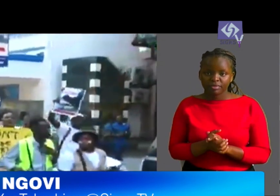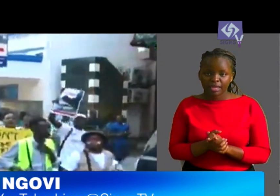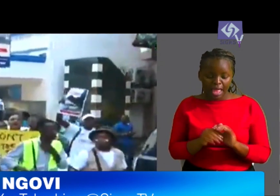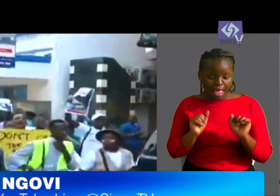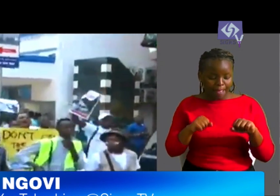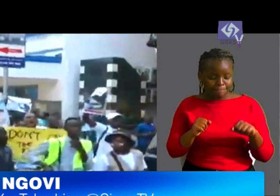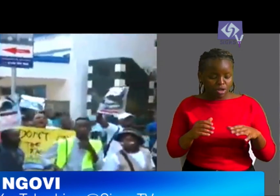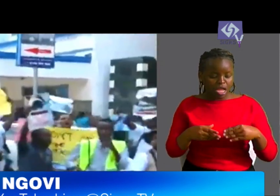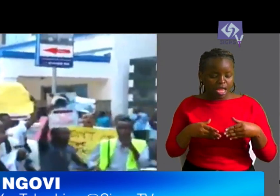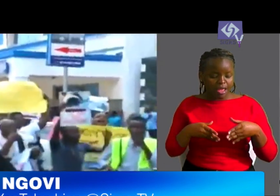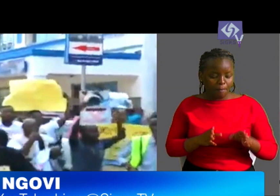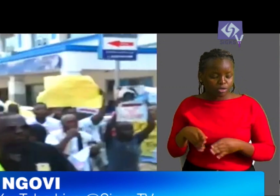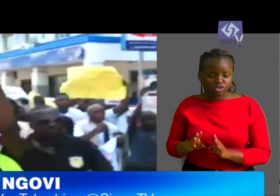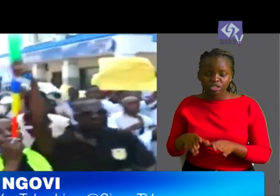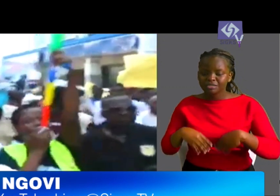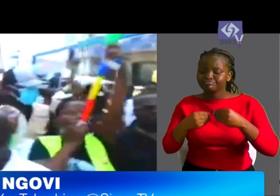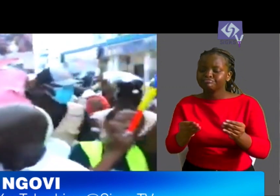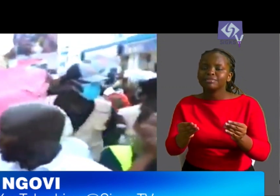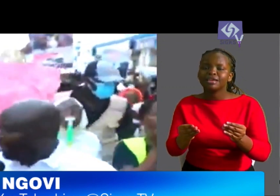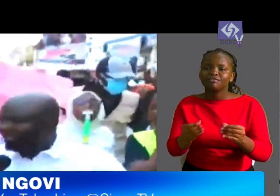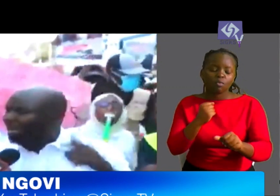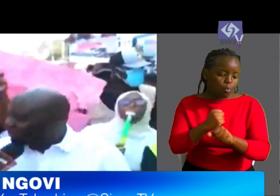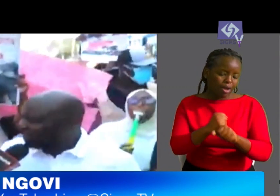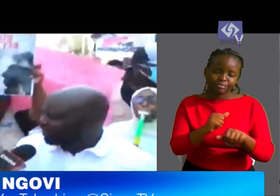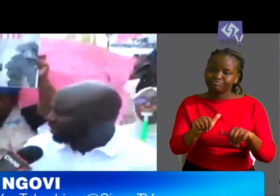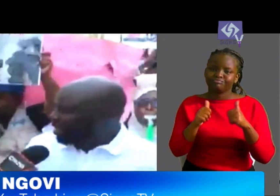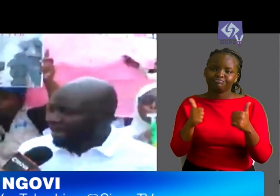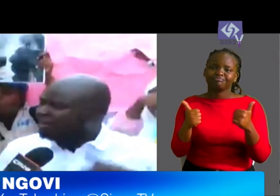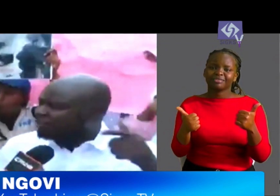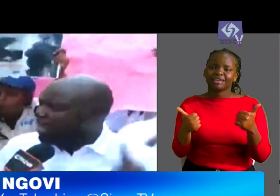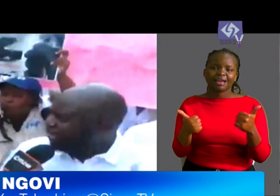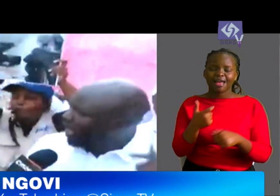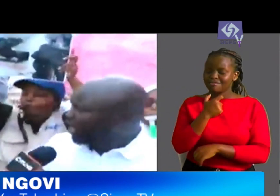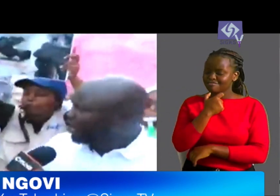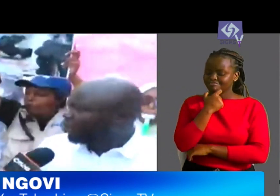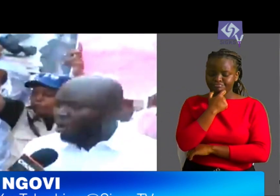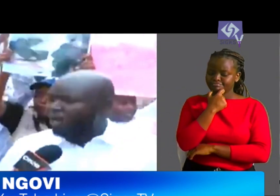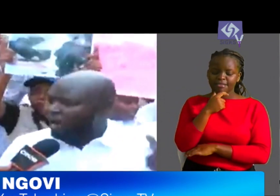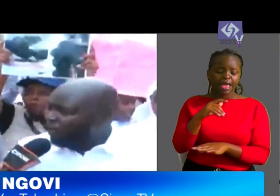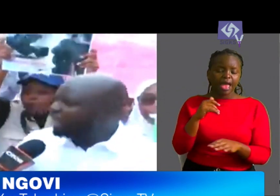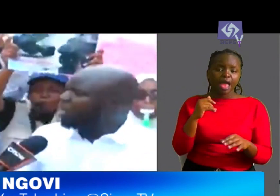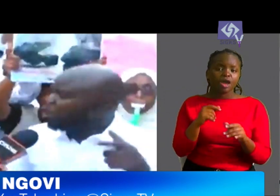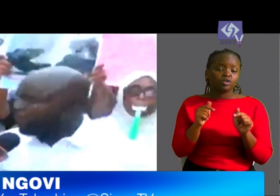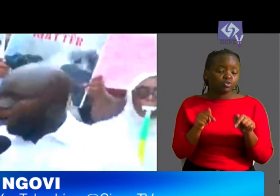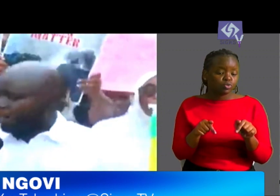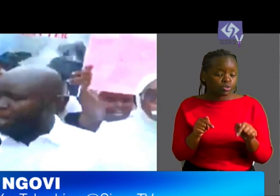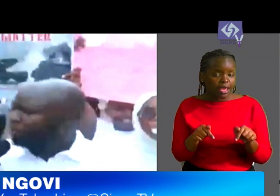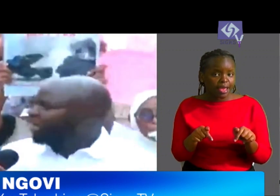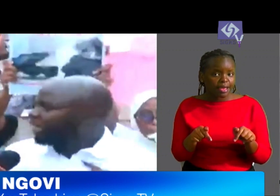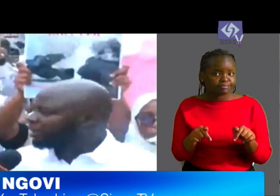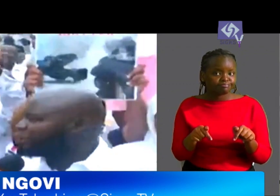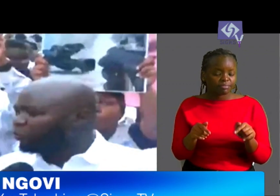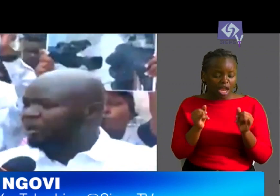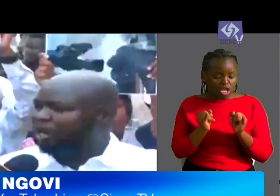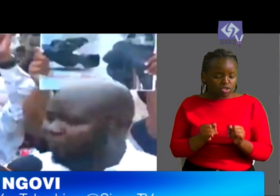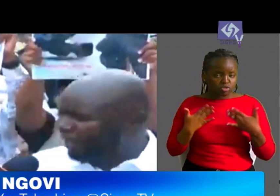inavyopaswa. Inakuwa ni makosa sana karne ya sasa, miaka ya sasa na katiba ya Kenya ya leo, wanahabari wanaogopa